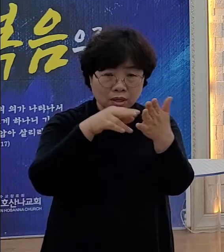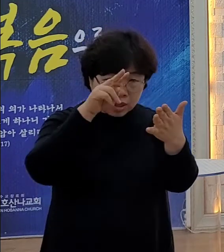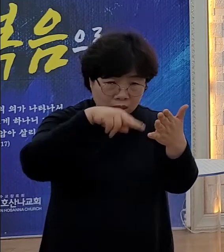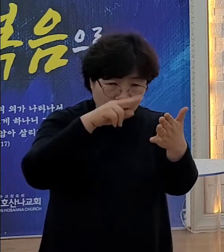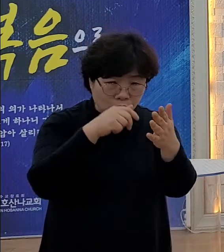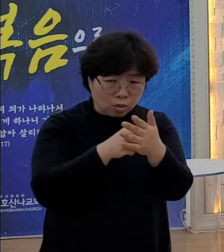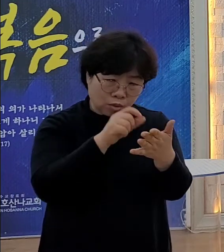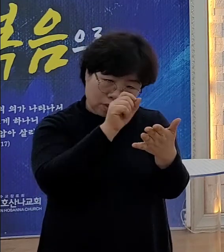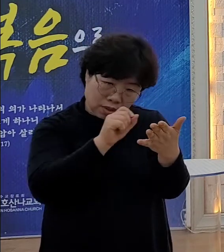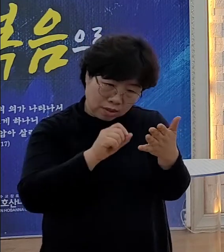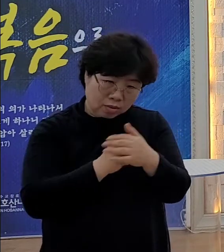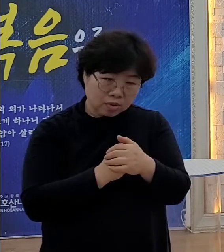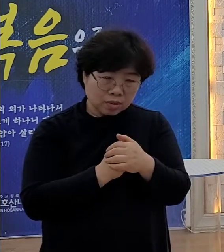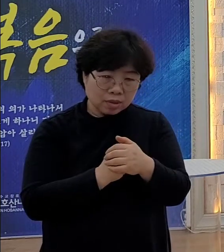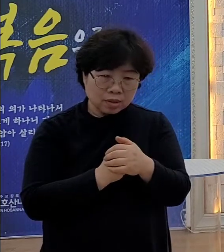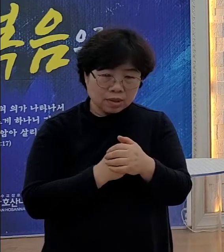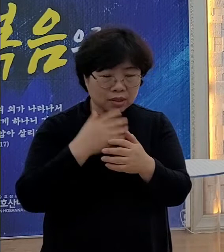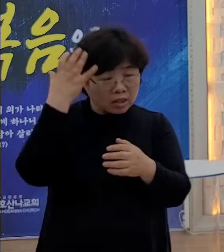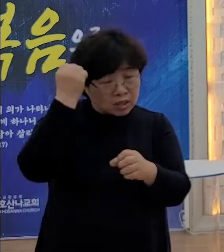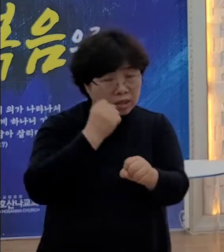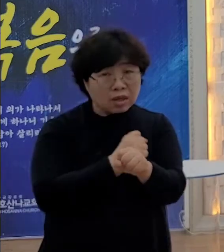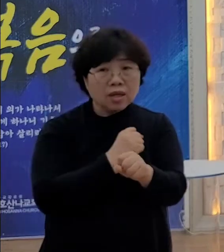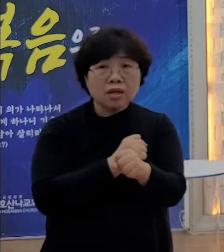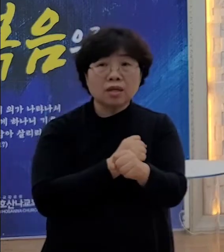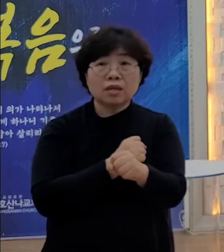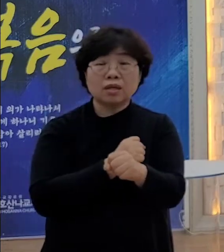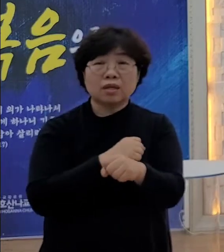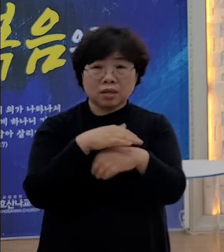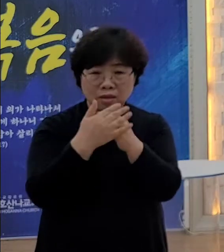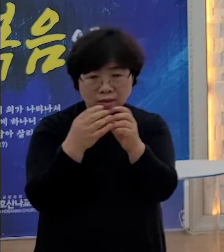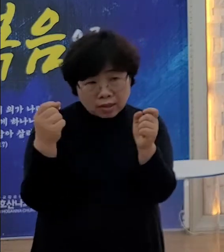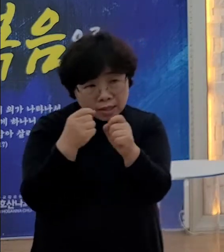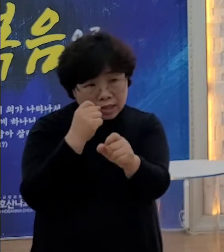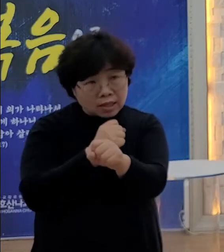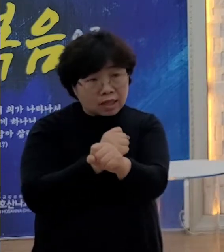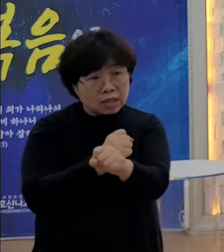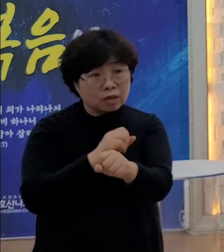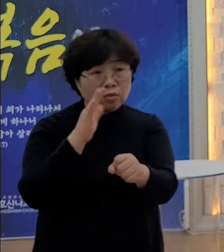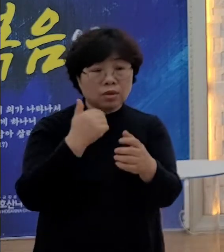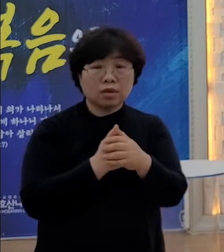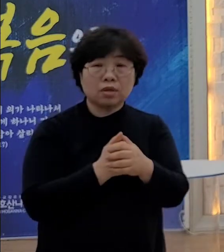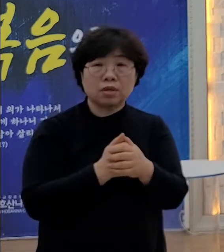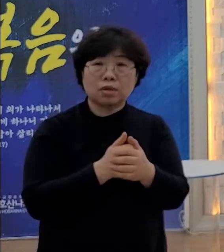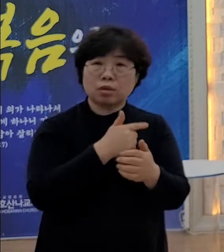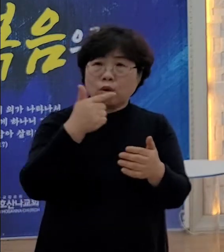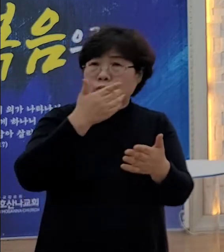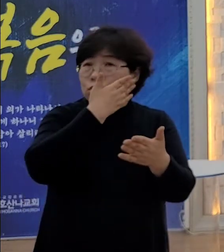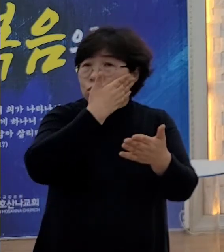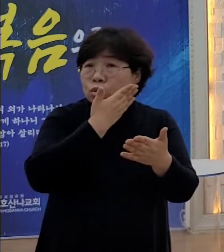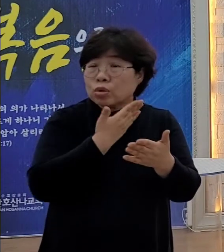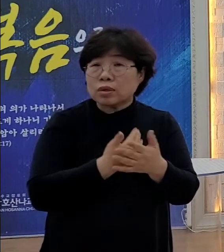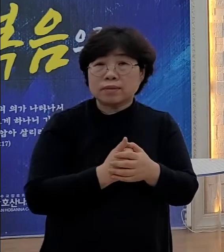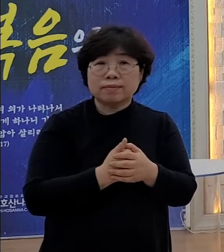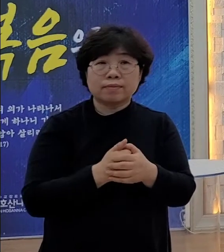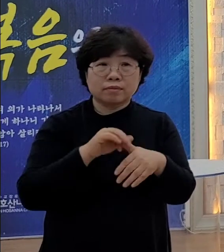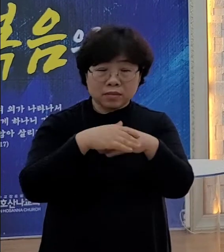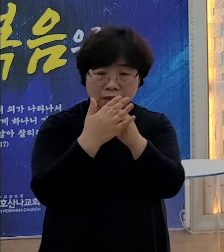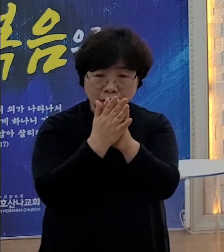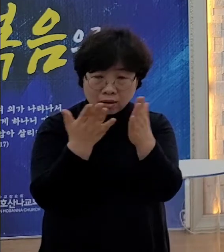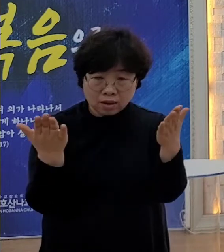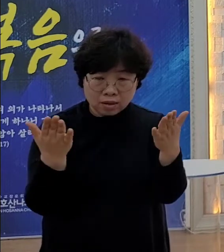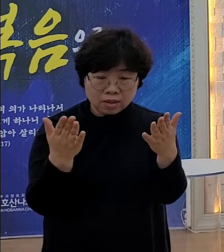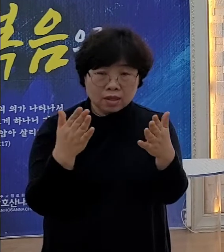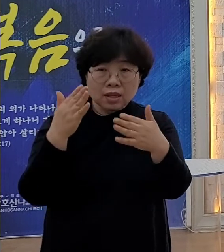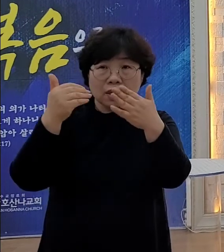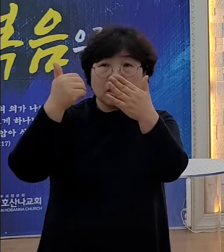읽고 쓰고 암송하고 이 성경을 가까이 해야 하는 거예요. 너무나도 소중한 어플이에요. 성경이